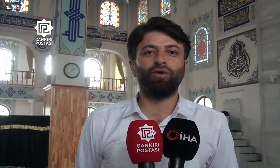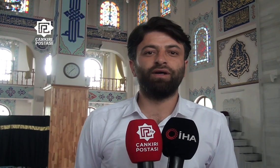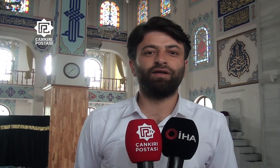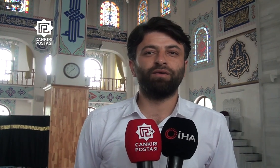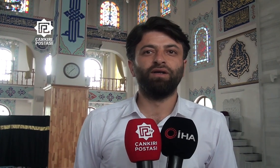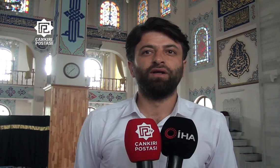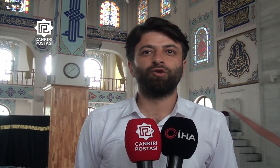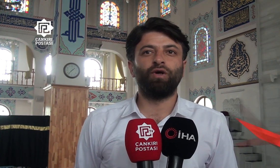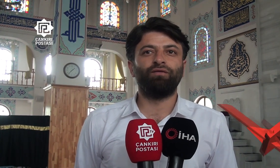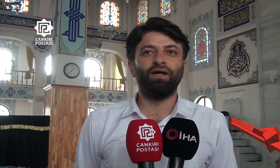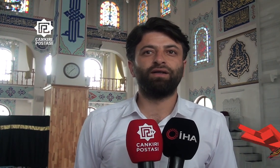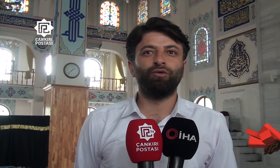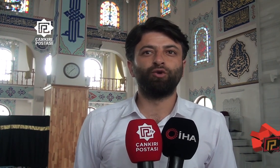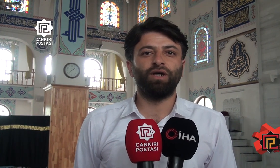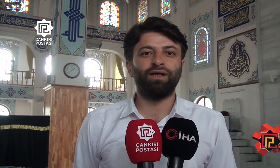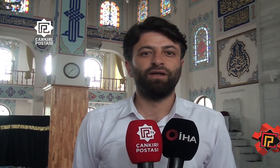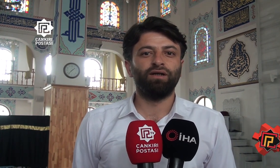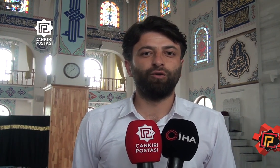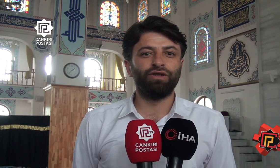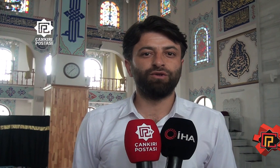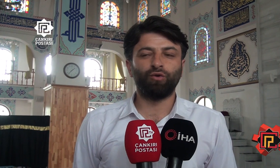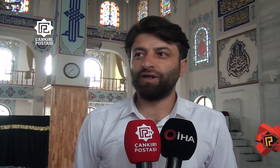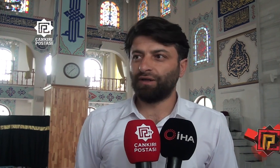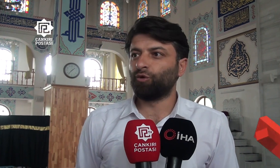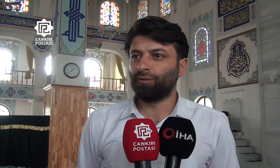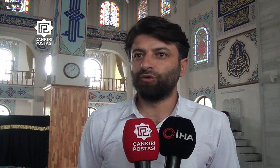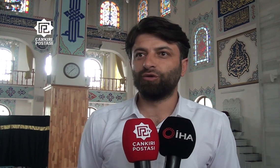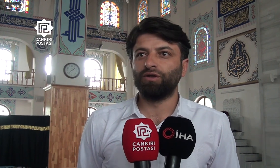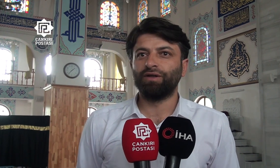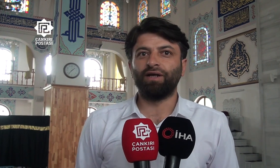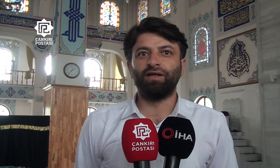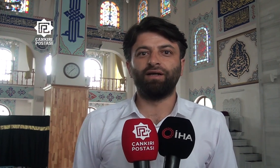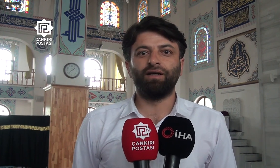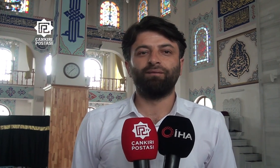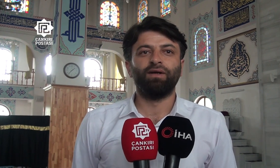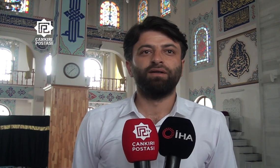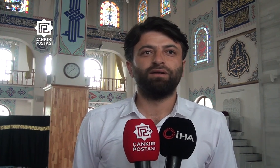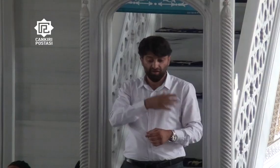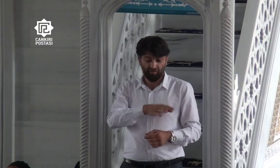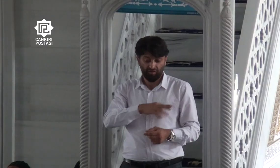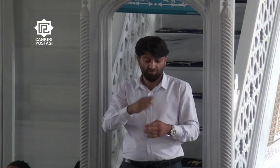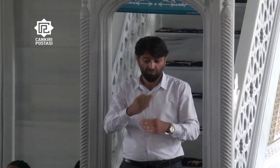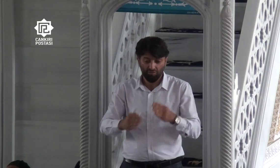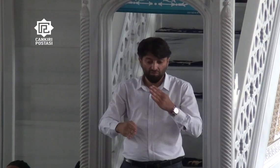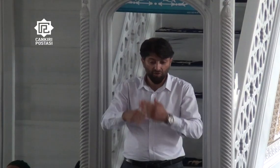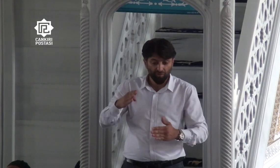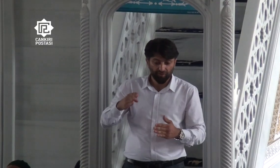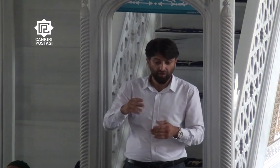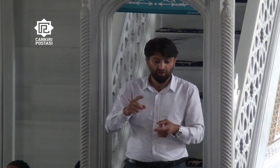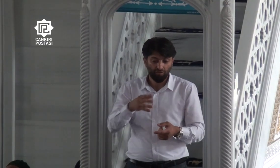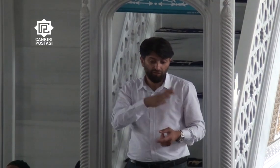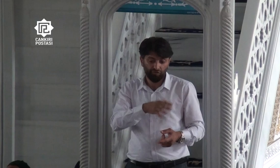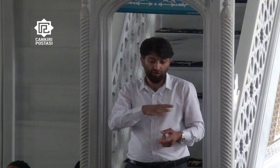bilgileri, Kur'an eğitimi. Şu an faaliyette 3 tane öğrencimiz Kur'an-ı Kerim okuyabiliyor. Yani elleriyle. Hutbeyi